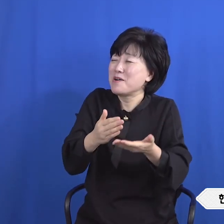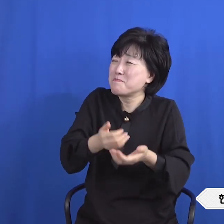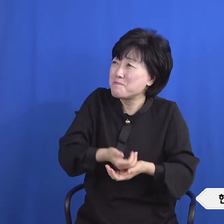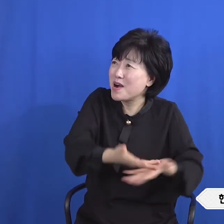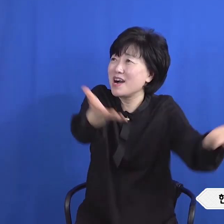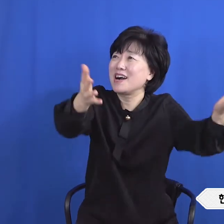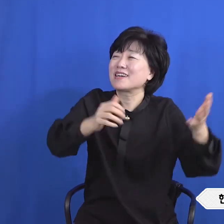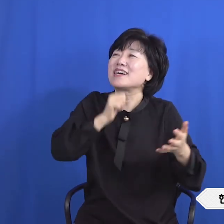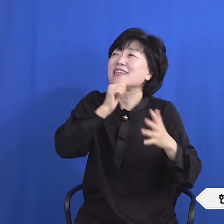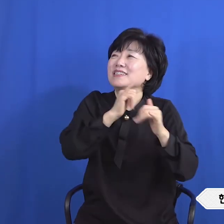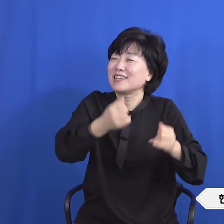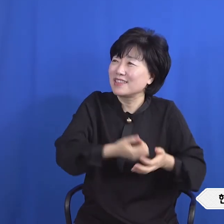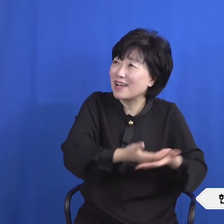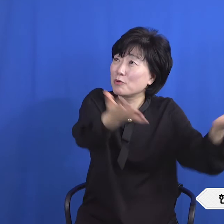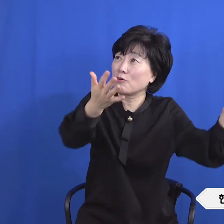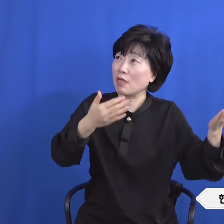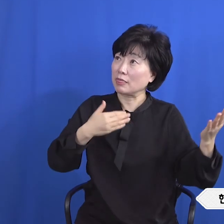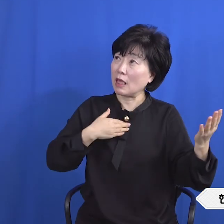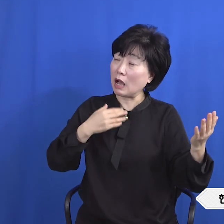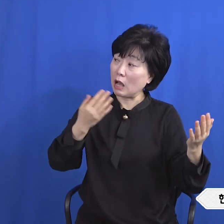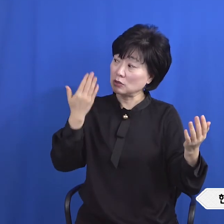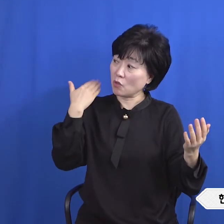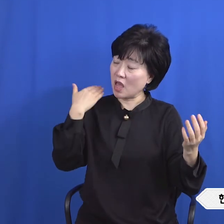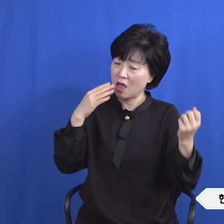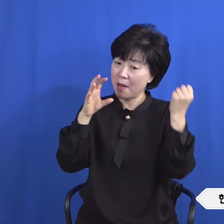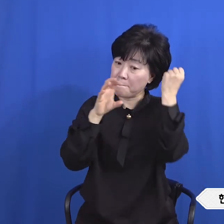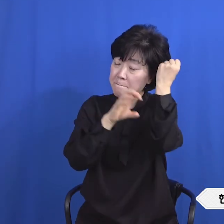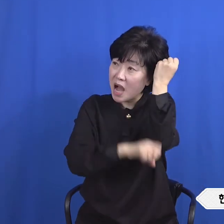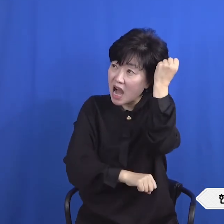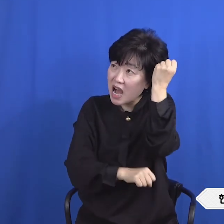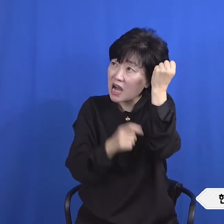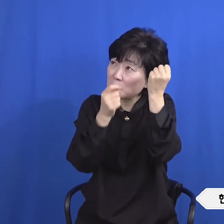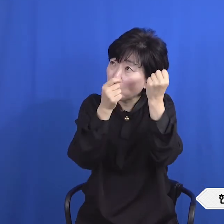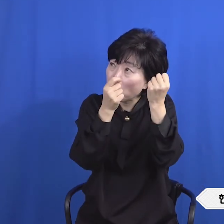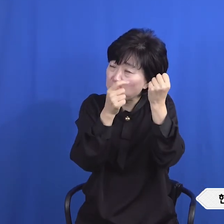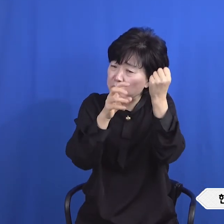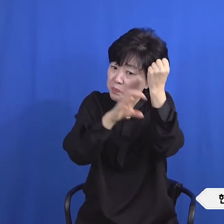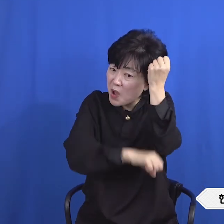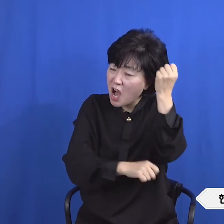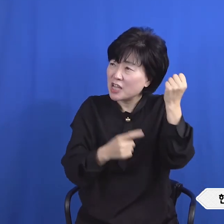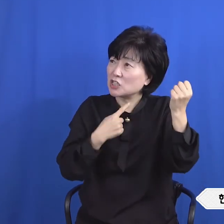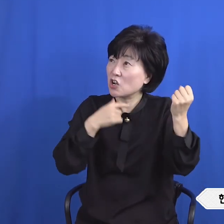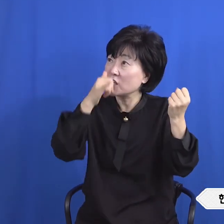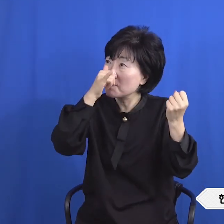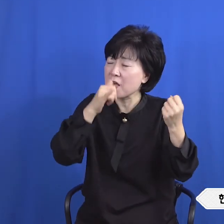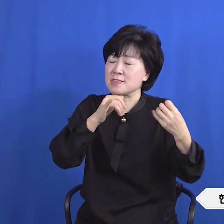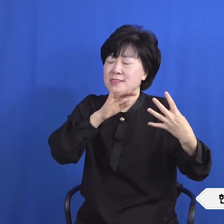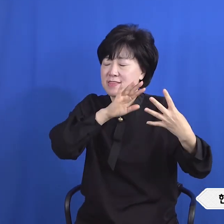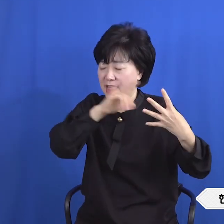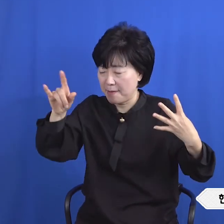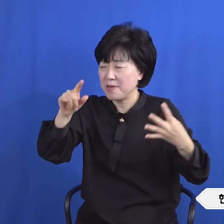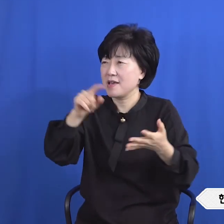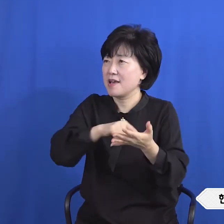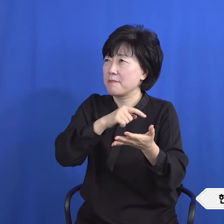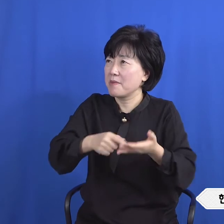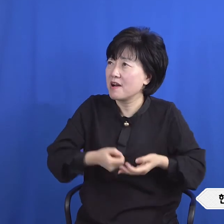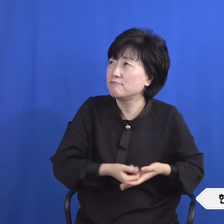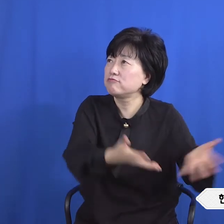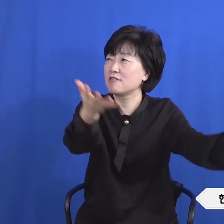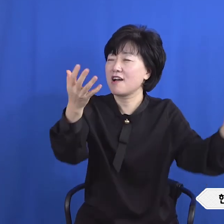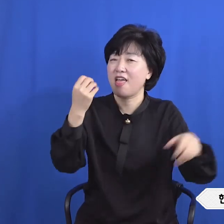자들에게 주겠습니다. 그리고 만약에 전에 남에게 이 무슨 이렇게 토색한 일이 있으면 4배나 갚겠습니다.